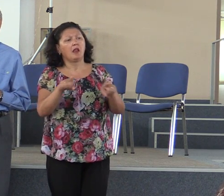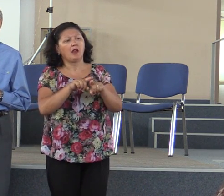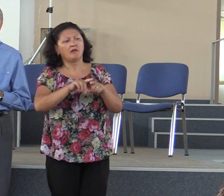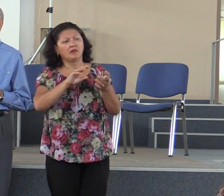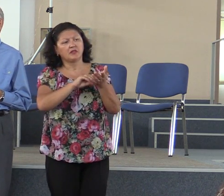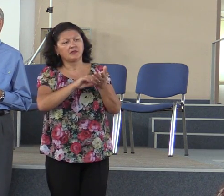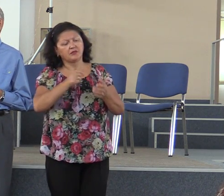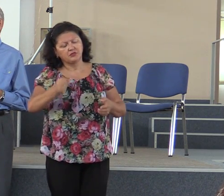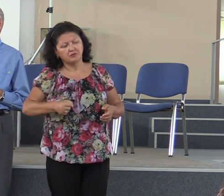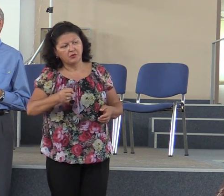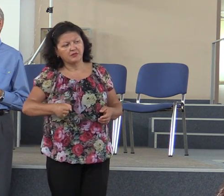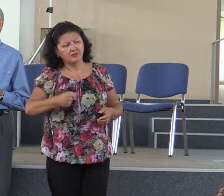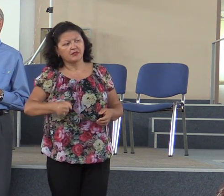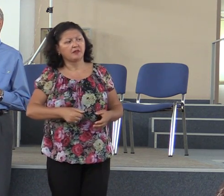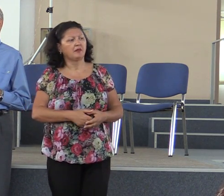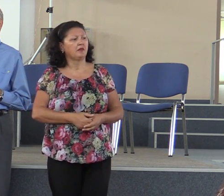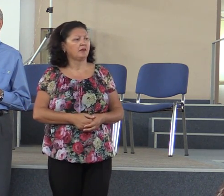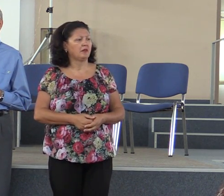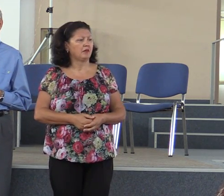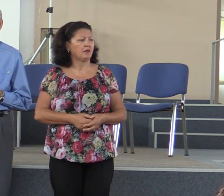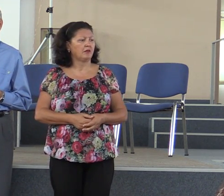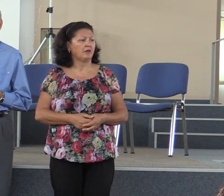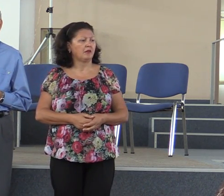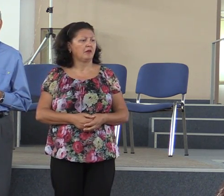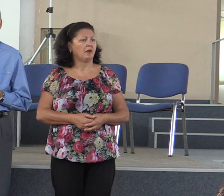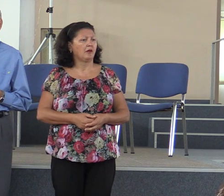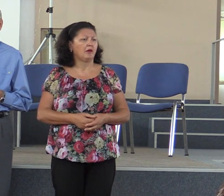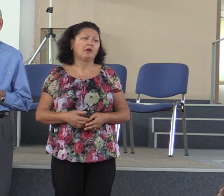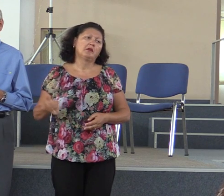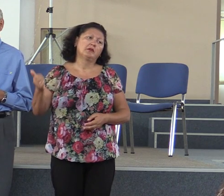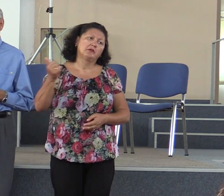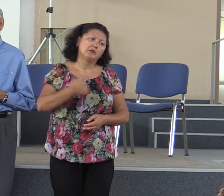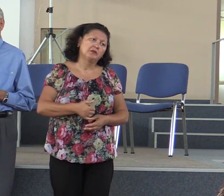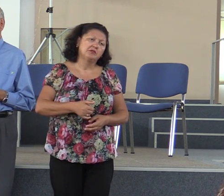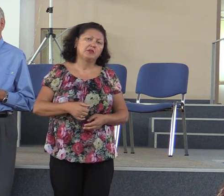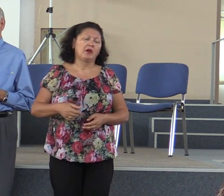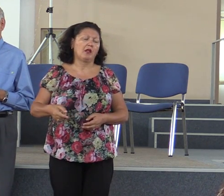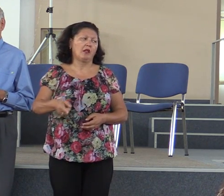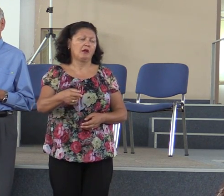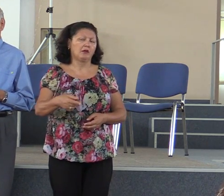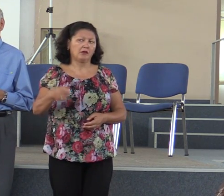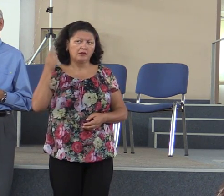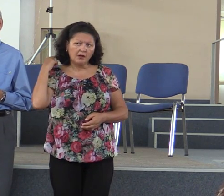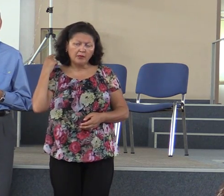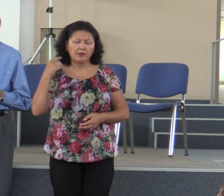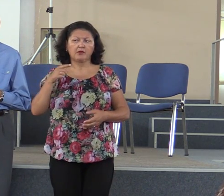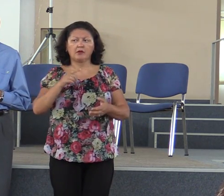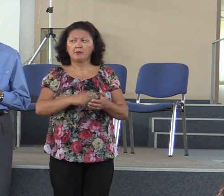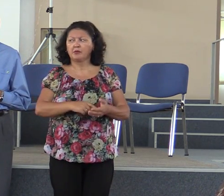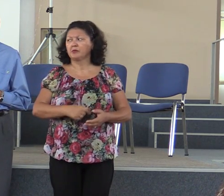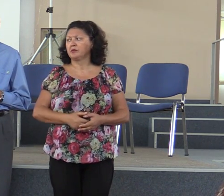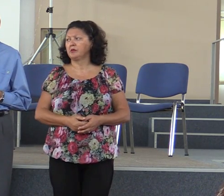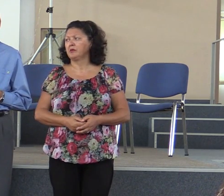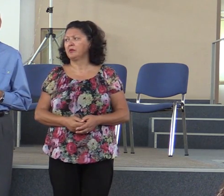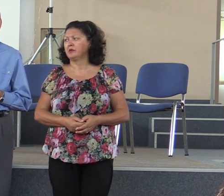Moise. And that brings us to that point again. Și ne aduce înapoi la punctul. The greater the revelation, the